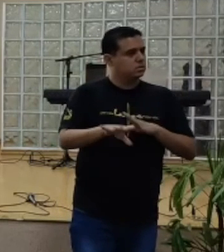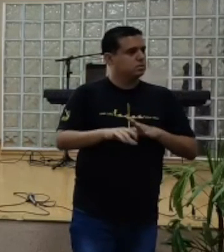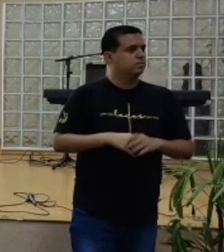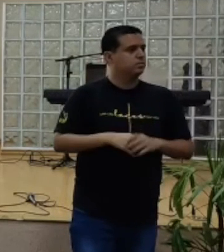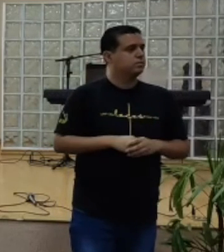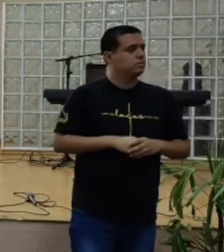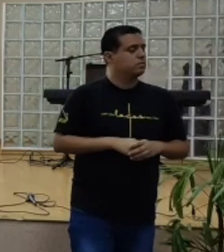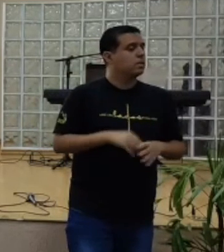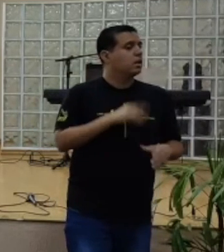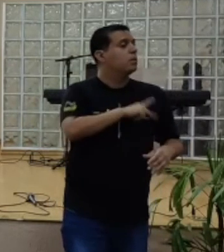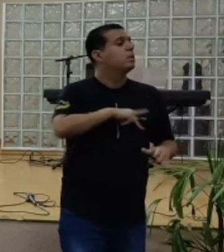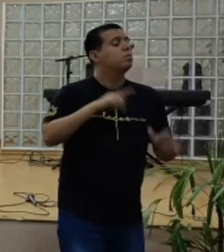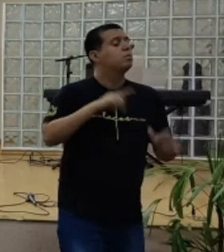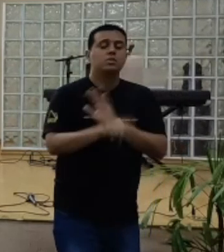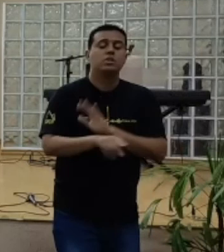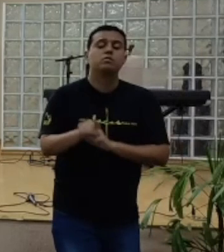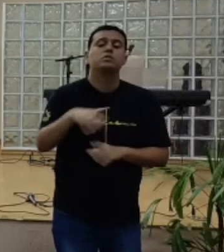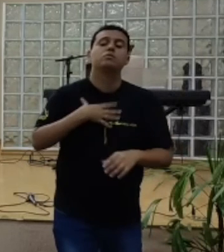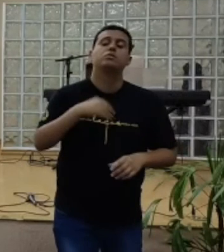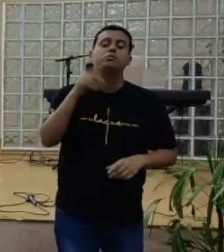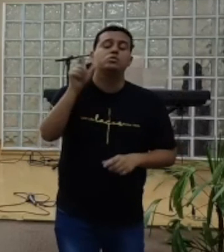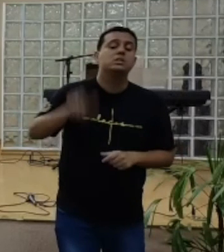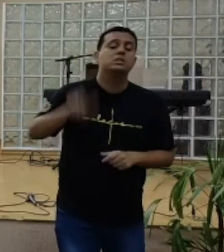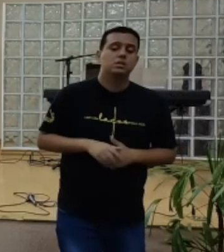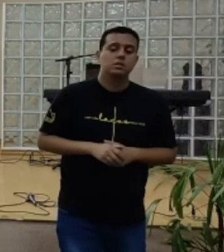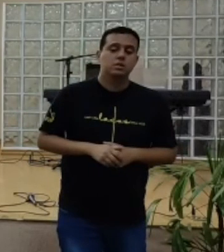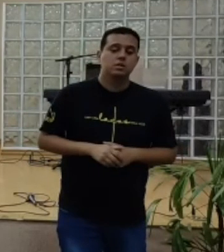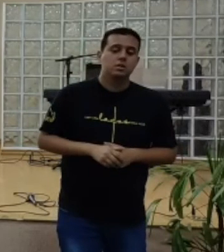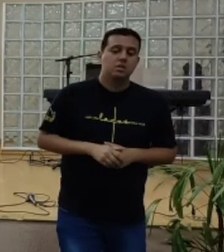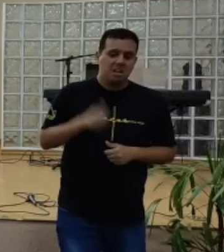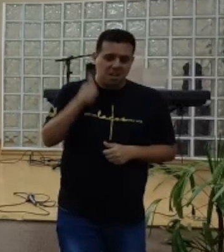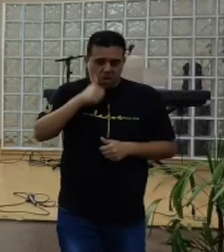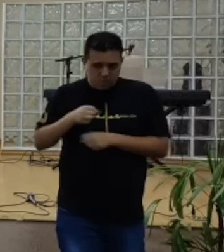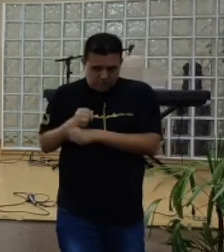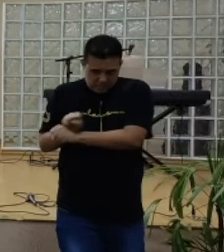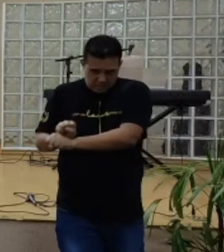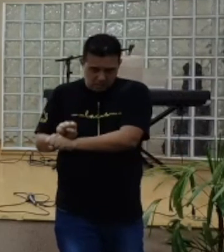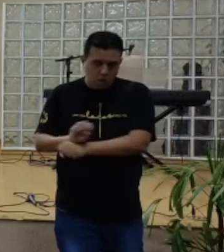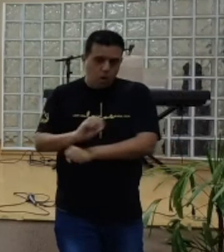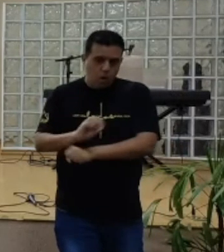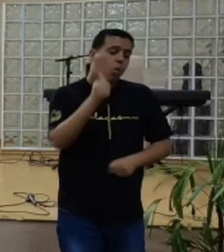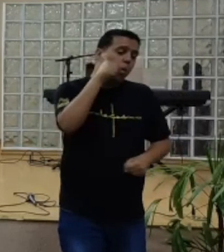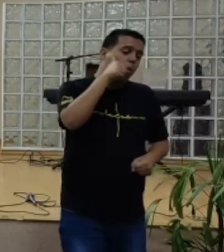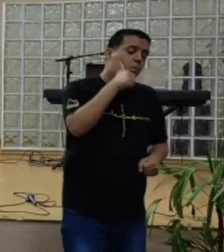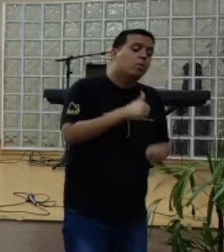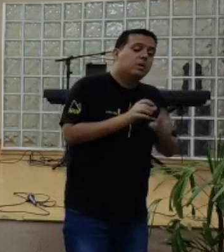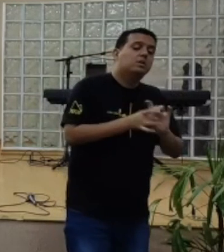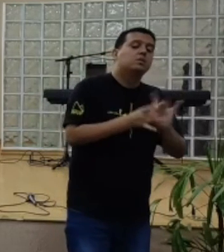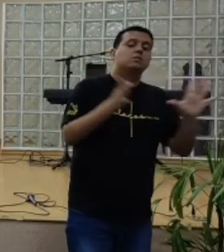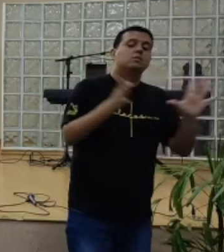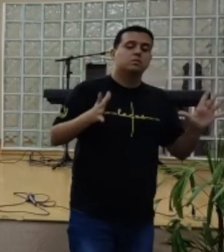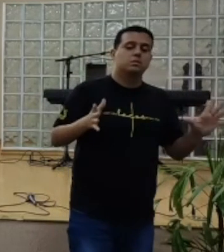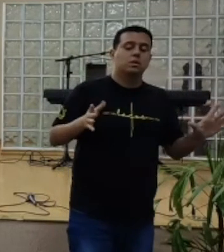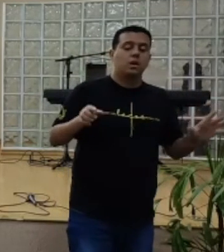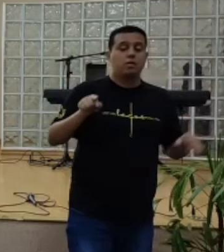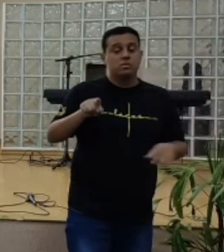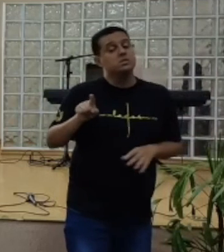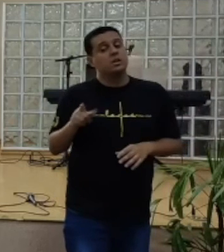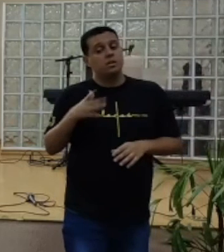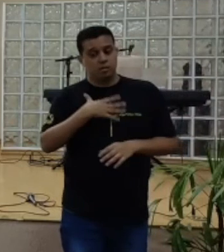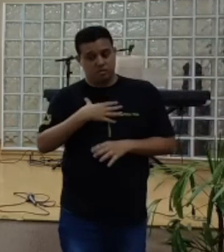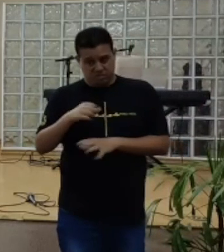é: vocês são filhos de quem? De Agar ou de Sara? Se vocês são filhos de